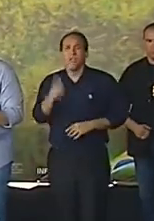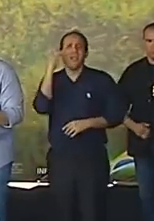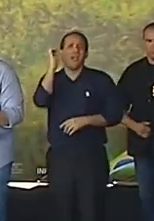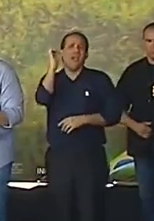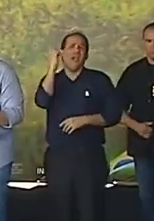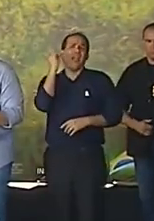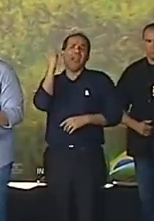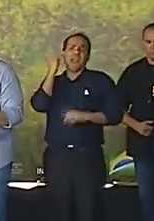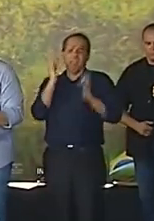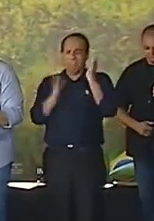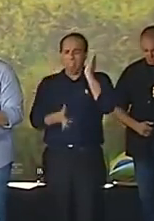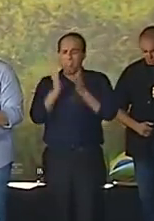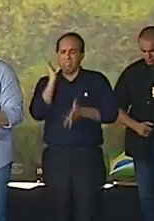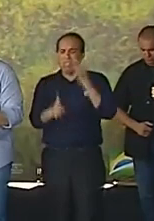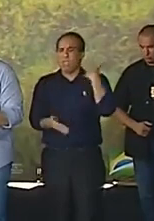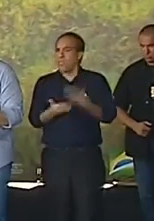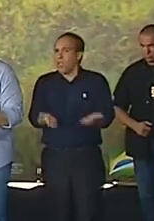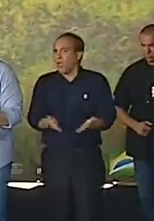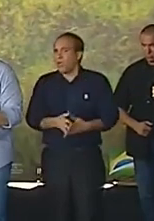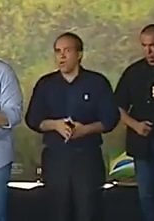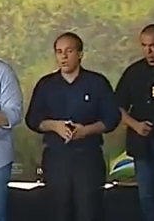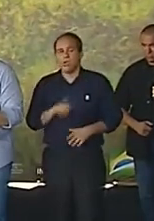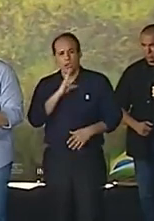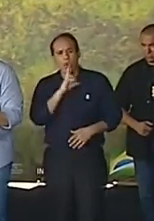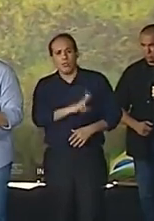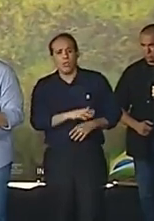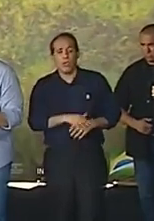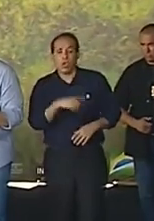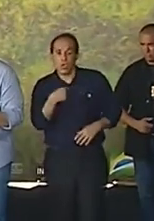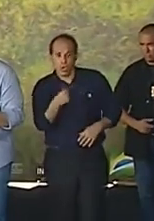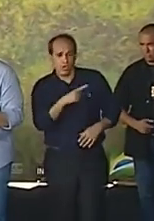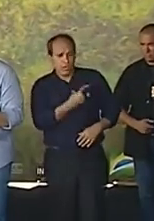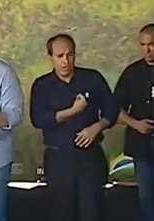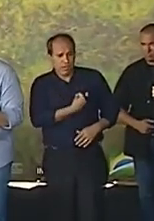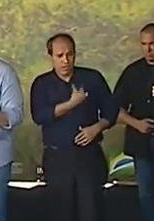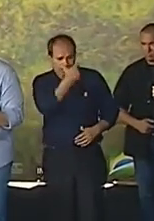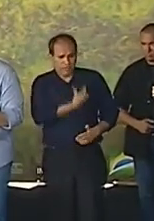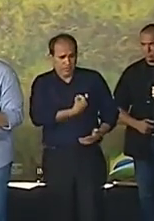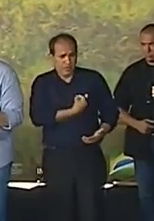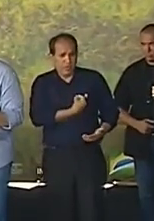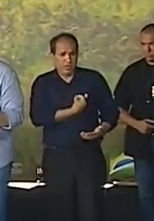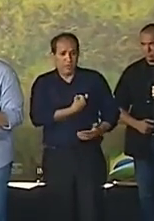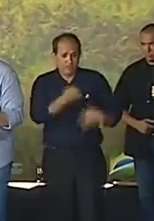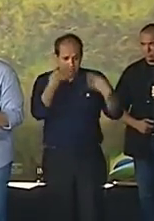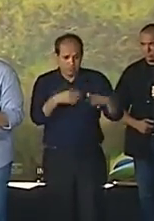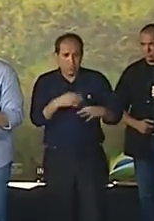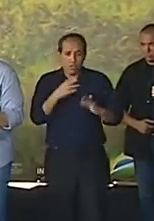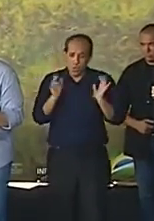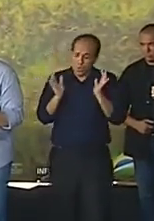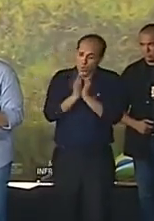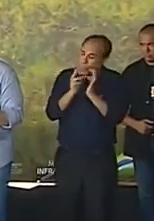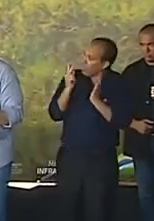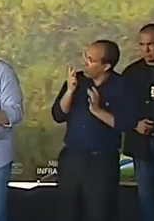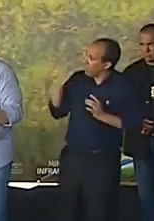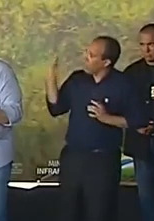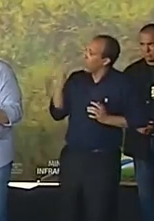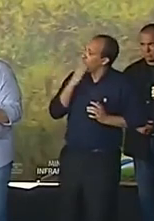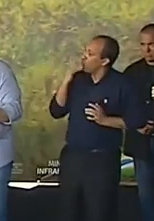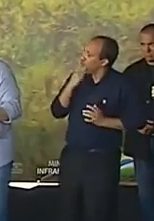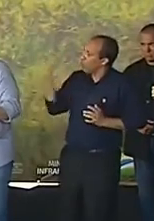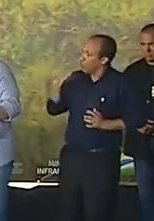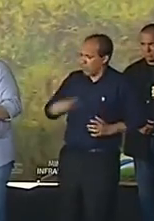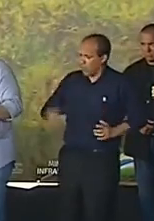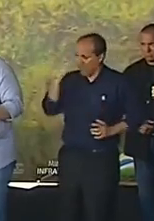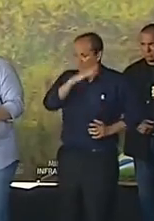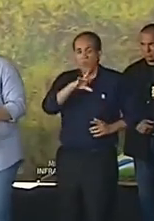não terminaram. E eu disse: nós estamos aqui. É o time do presidente Bolsonaro, nós vamos fazer. E nós